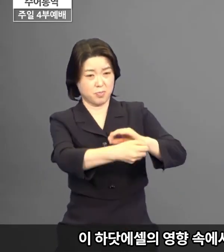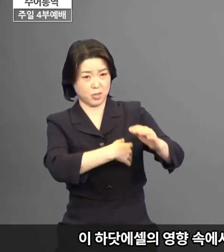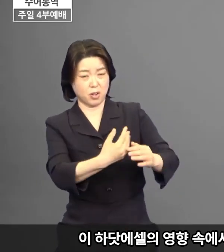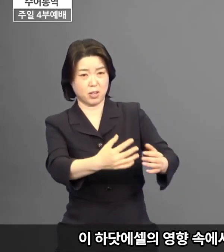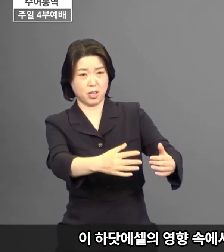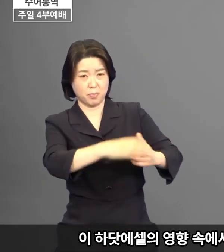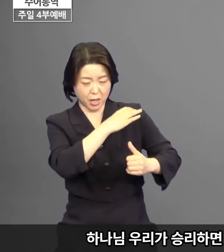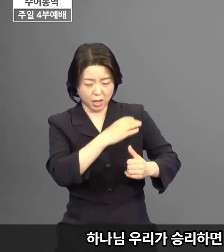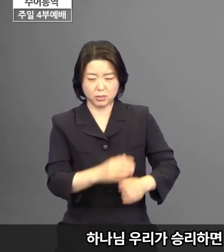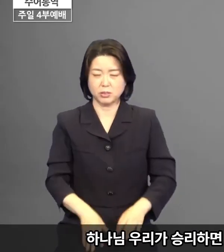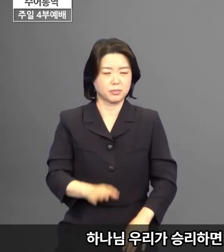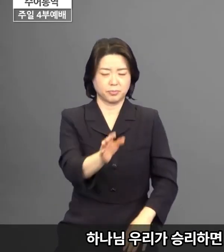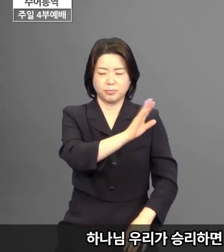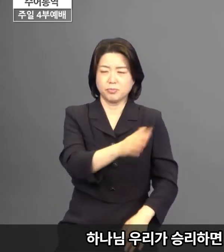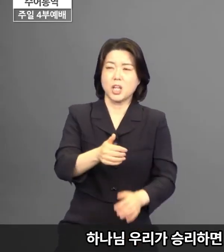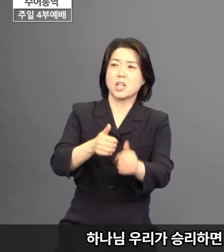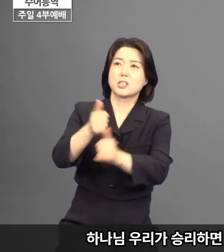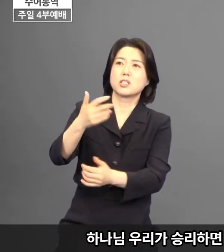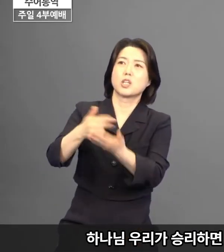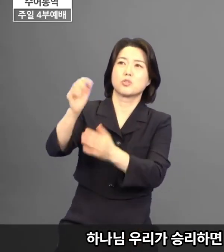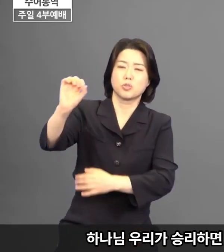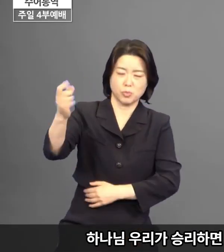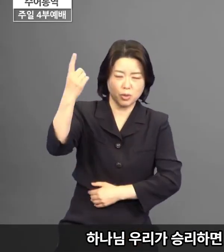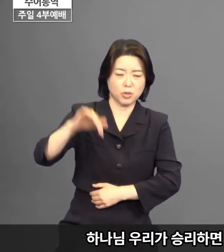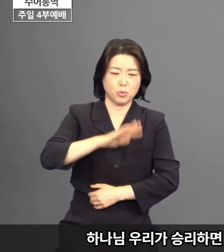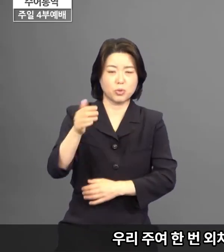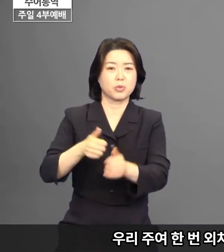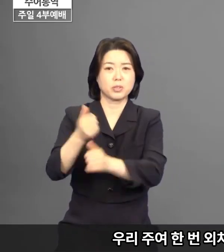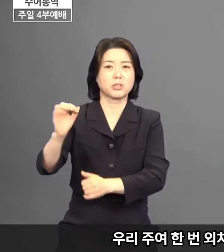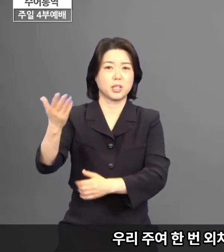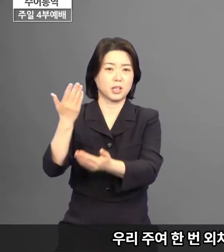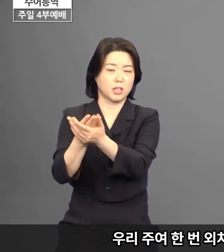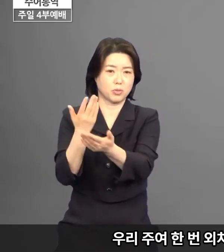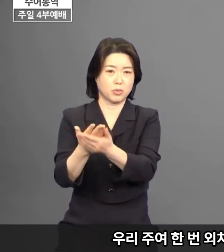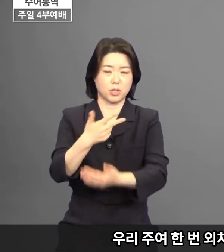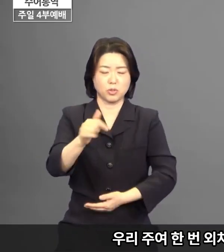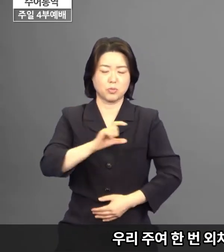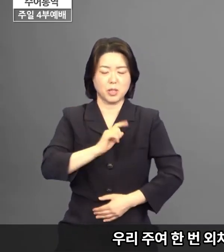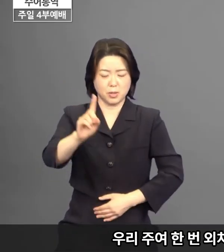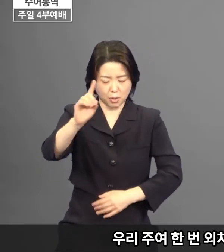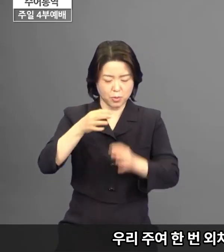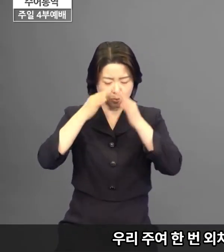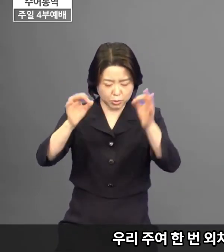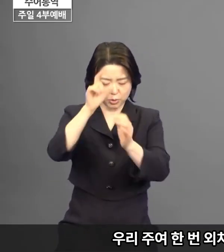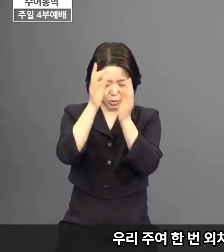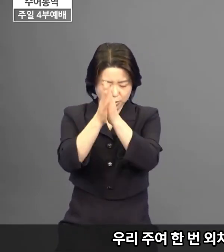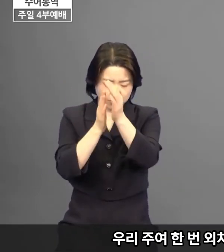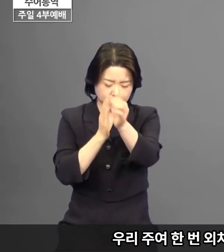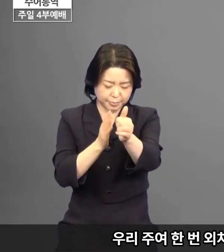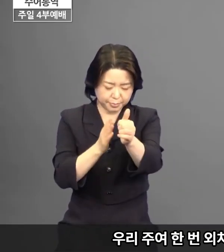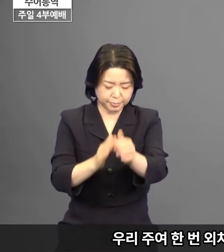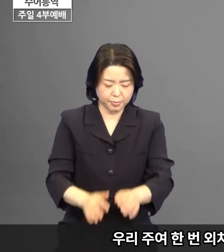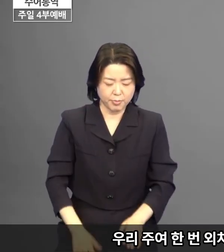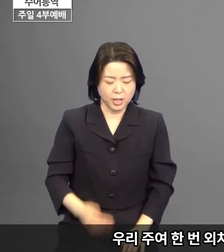주님의 승리로 하나님 우리가 승리하며 나갈 수 있도록 인도해 달라고 우리 주여만 외치고 기도하겠습니다. 주여!